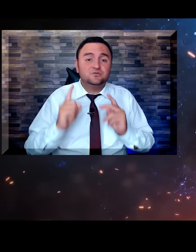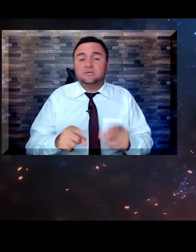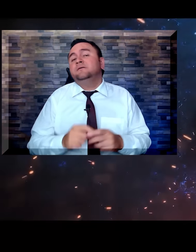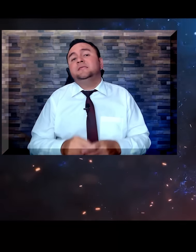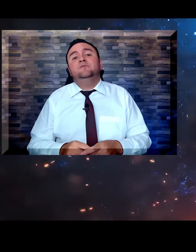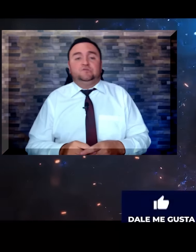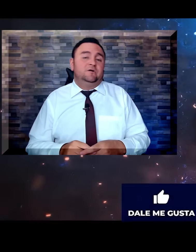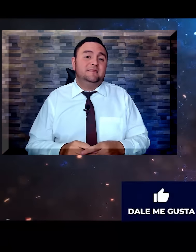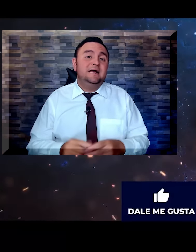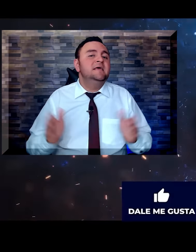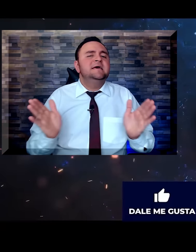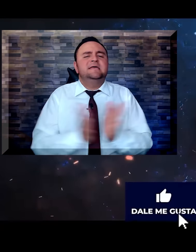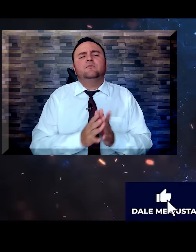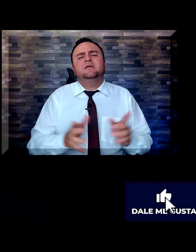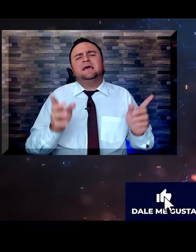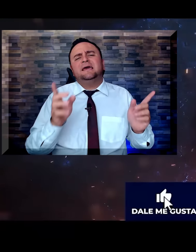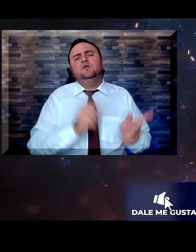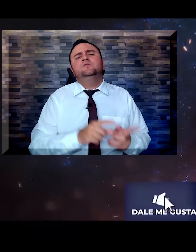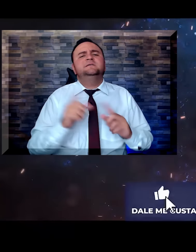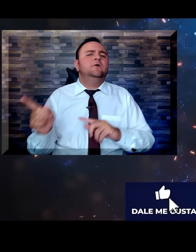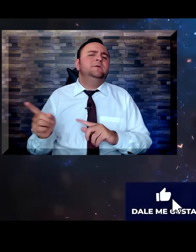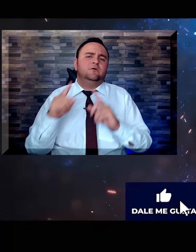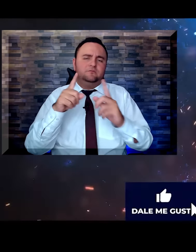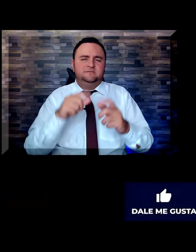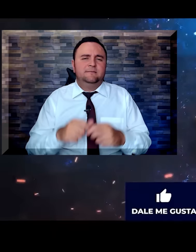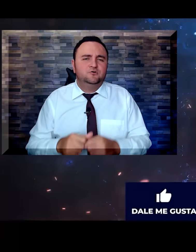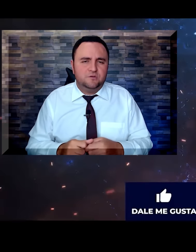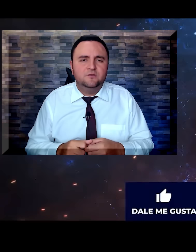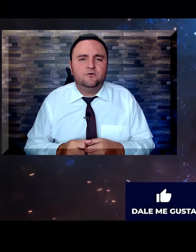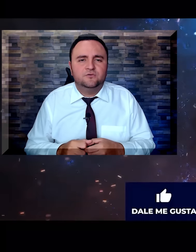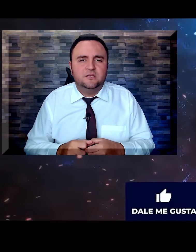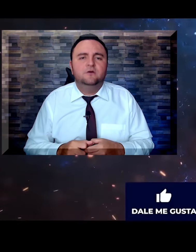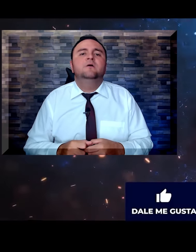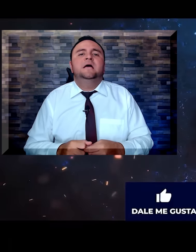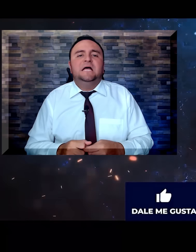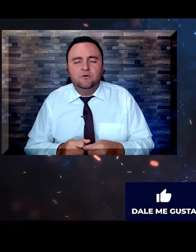seguir, suscríbete a nuestro canal. Recuerda que de lunes a domingo estamos